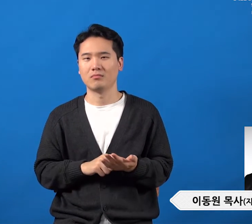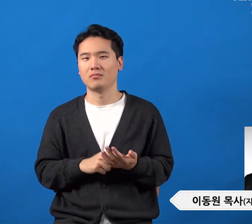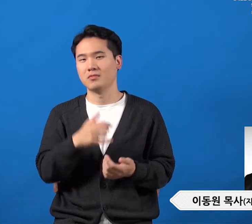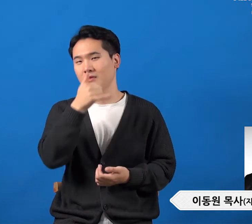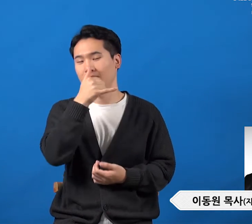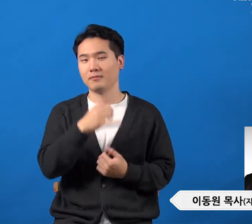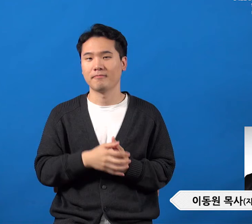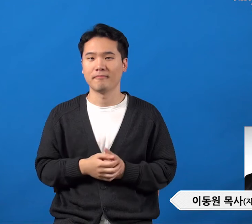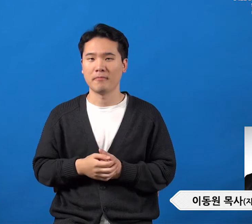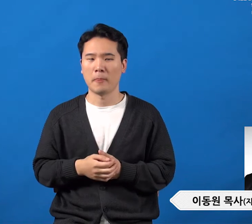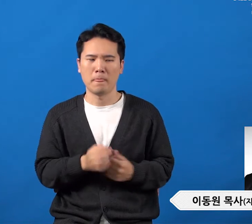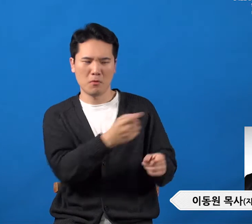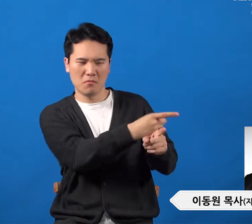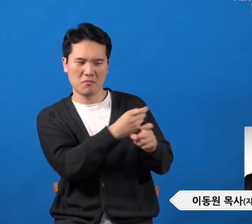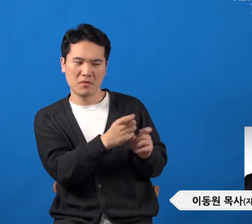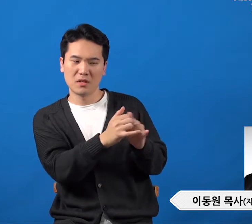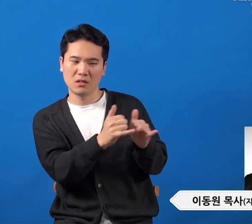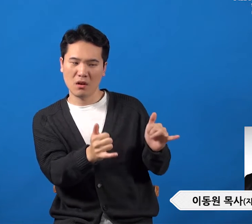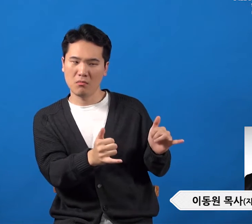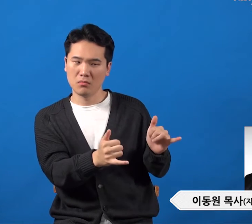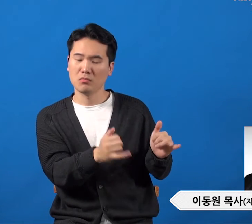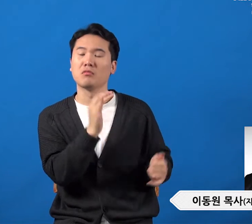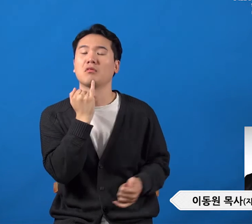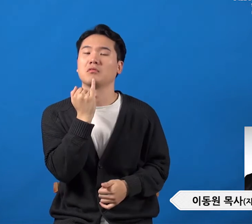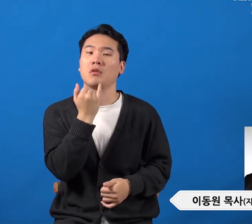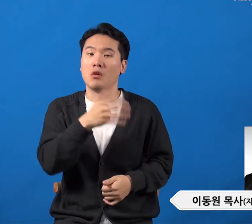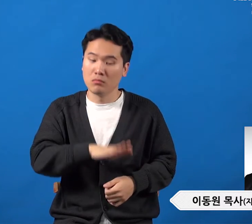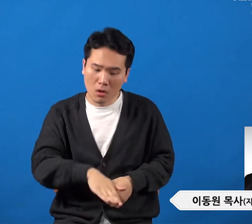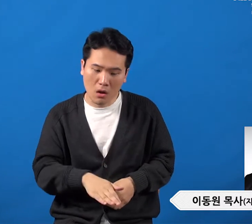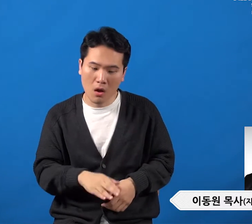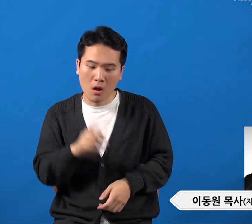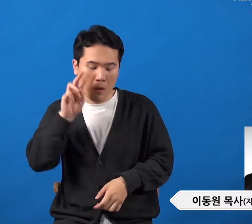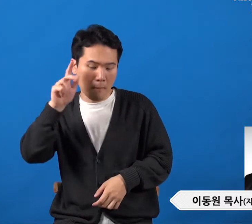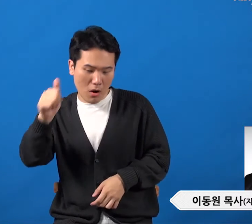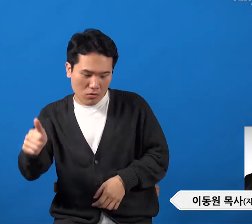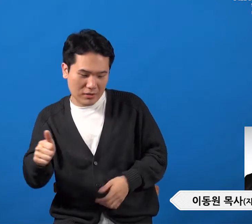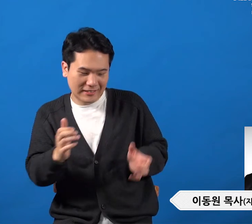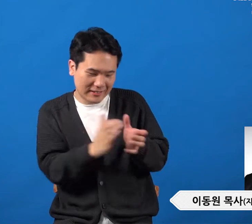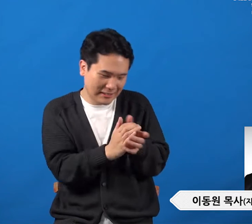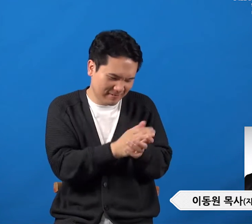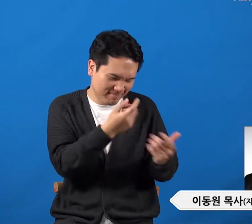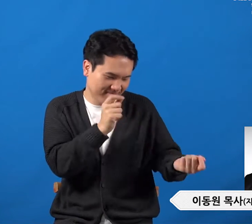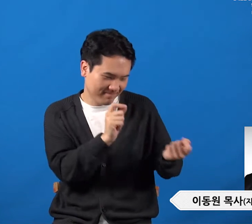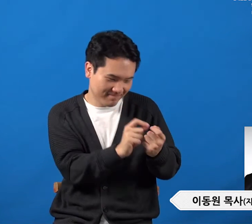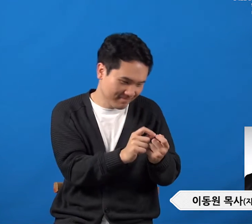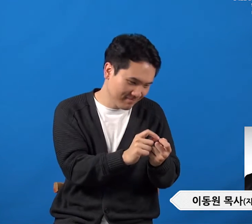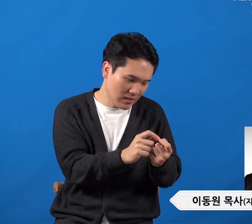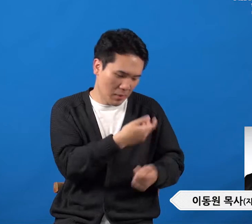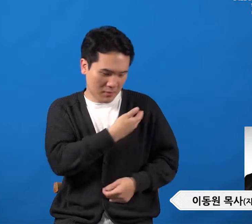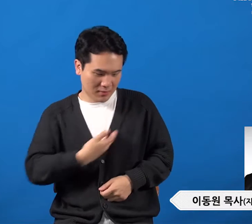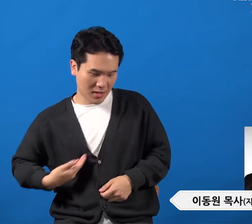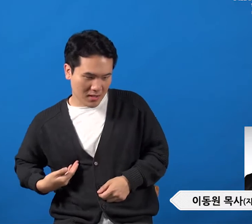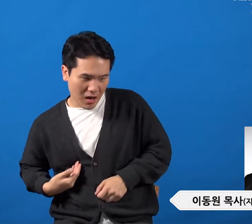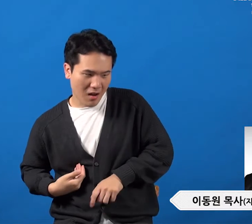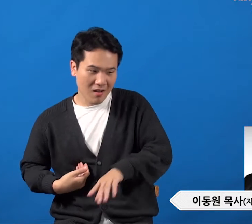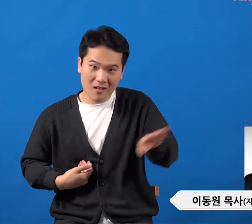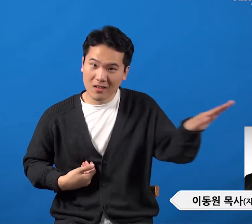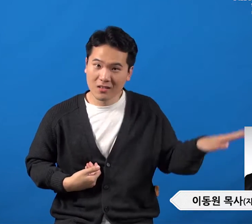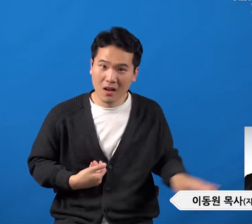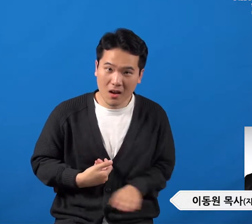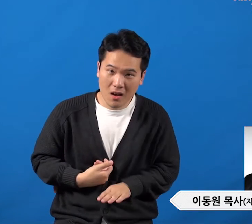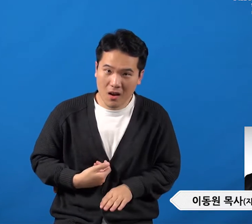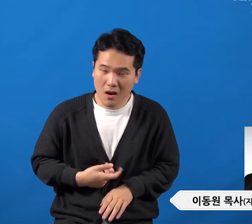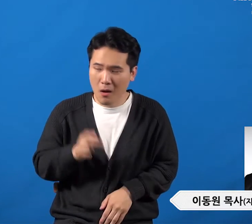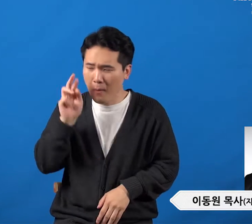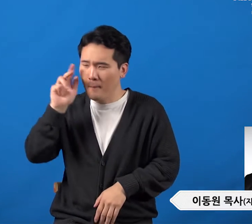원수들이야 그렇다고 합시다. 네, 바울의 친구들 가운데도, 심지어 바울의 제아들조차도 마지막